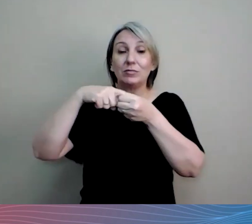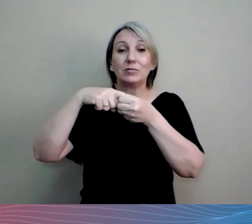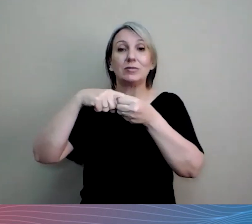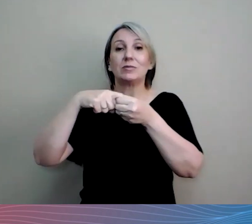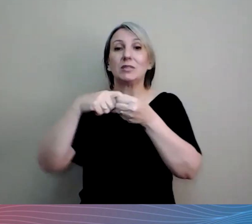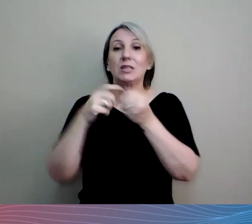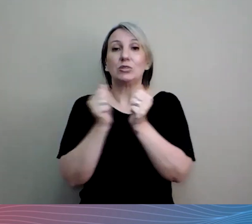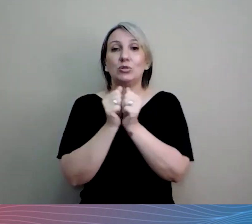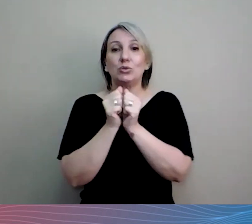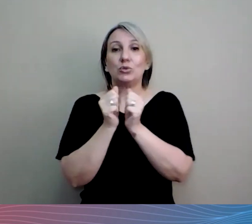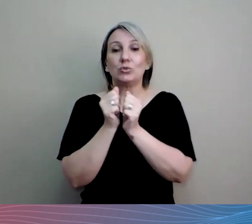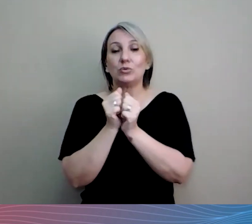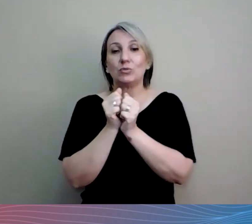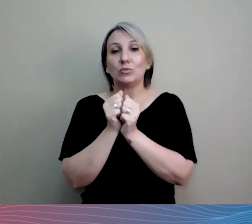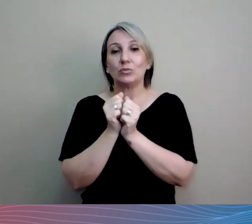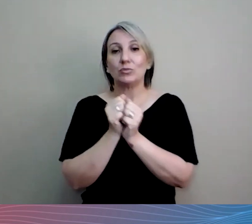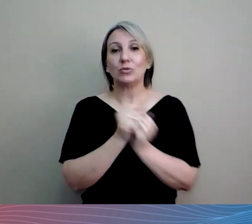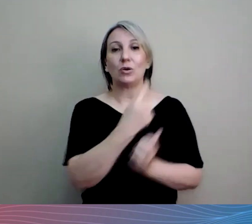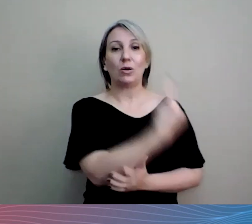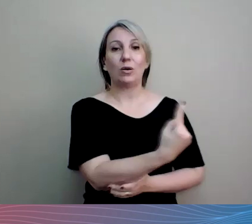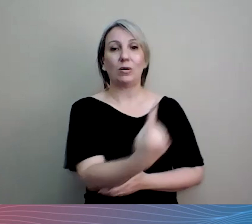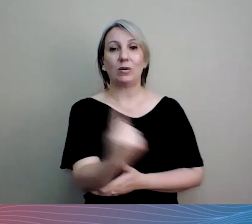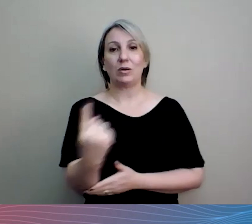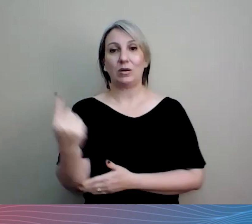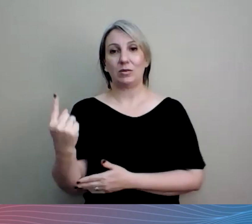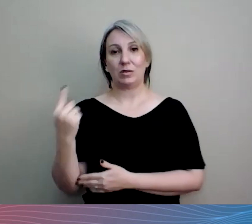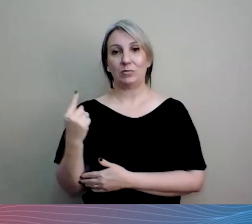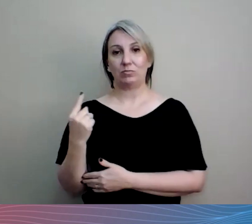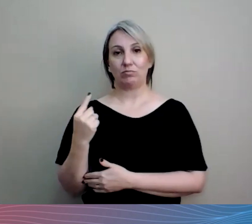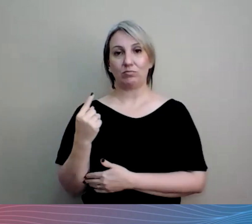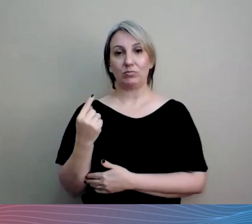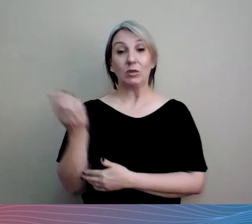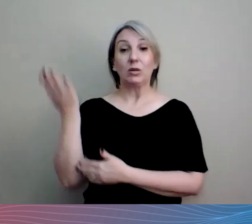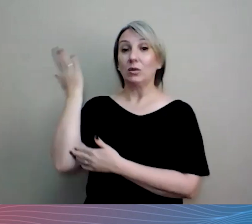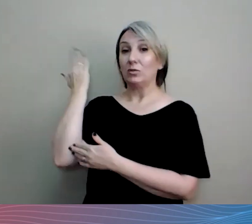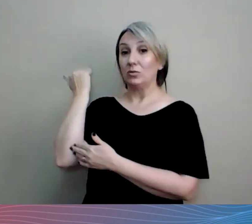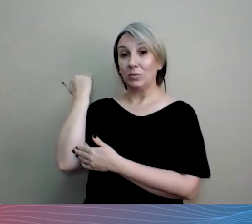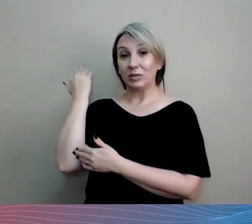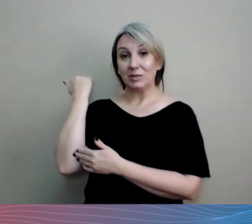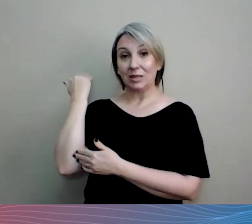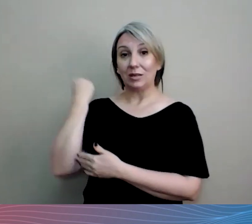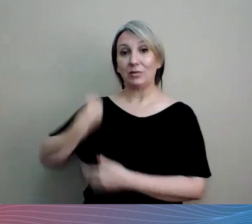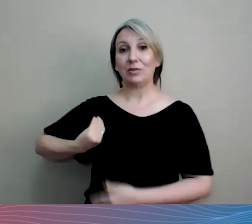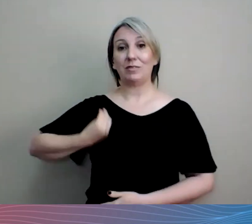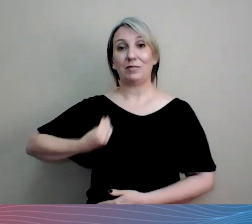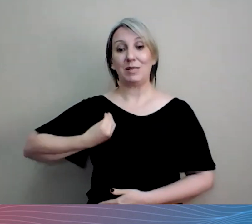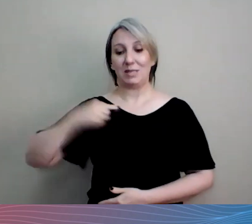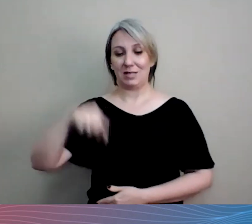Ele fisicamente podia estar com os discípulos por aqueles curto espaço de